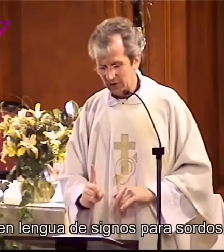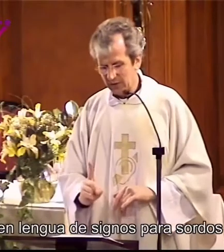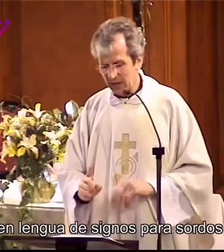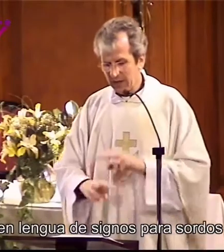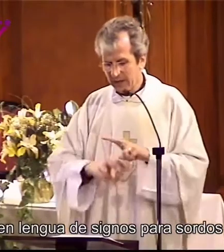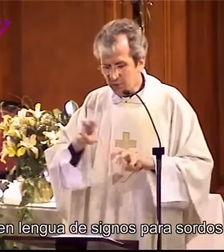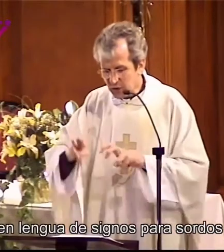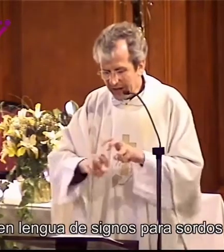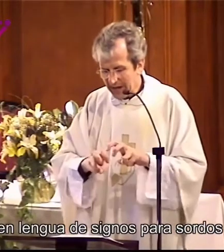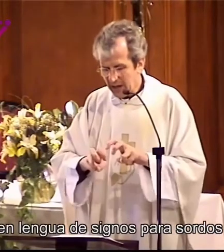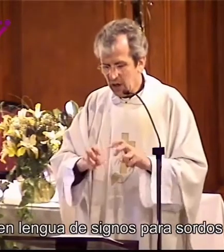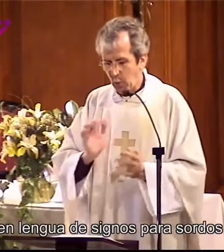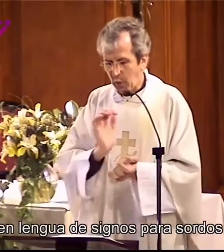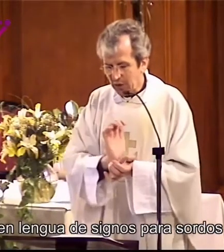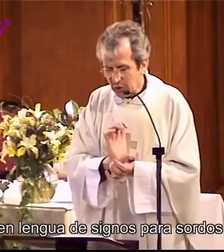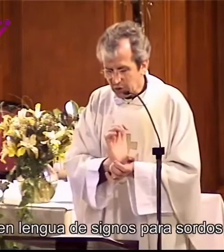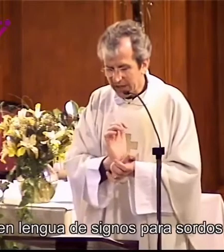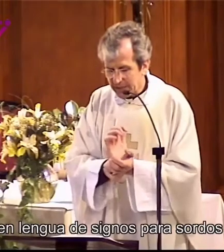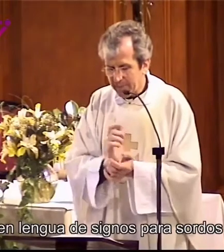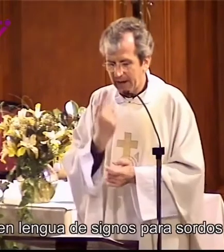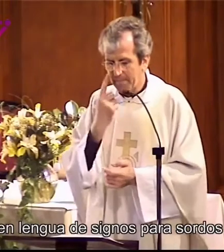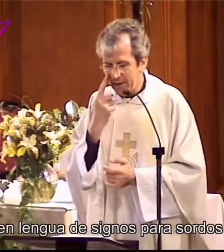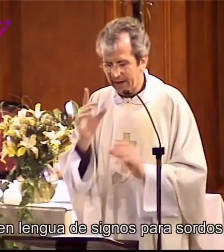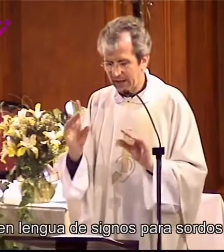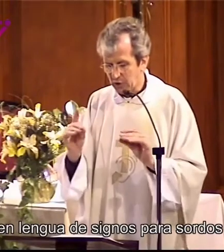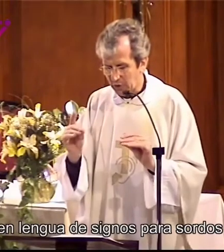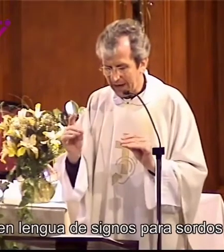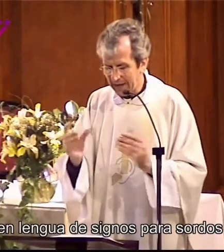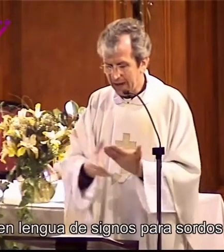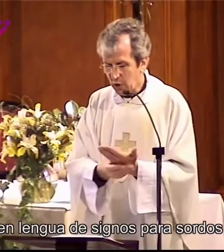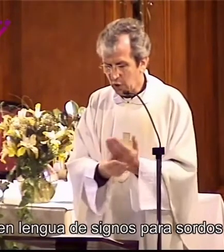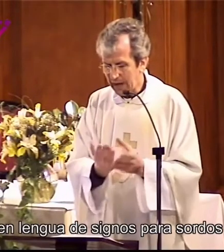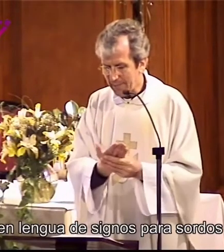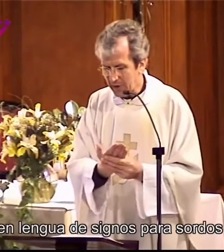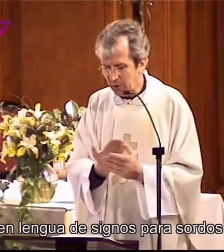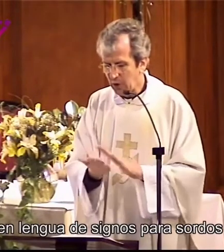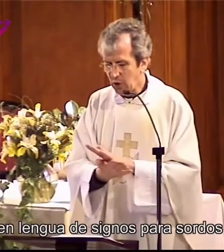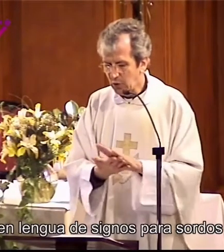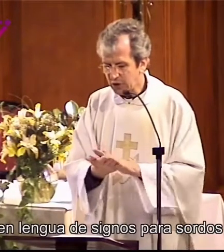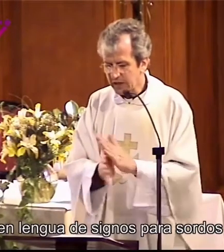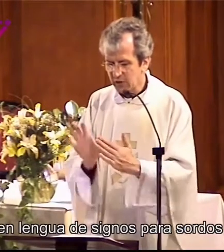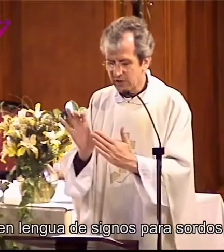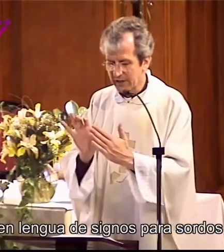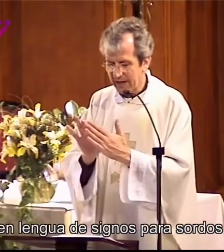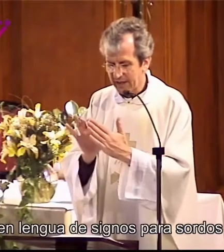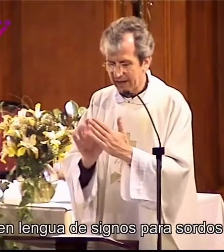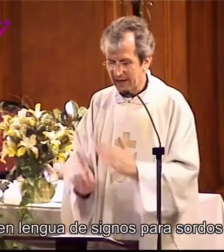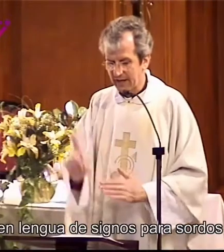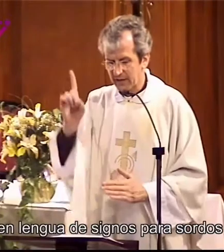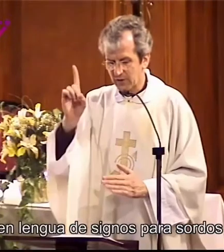de buscar cuantos esperan ver y tocar con la mano los signos de la cercanía de Dios,